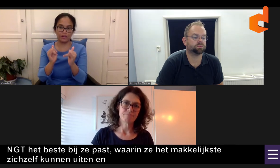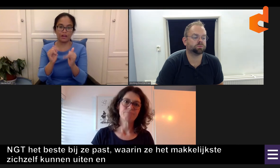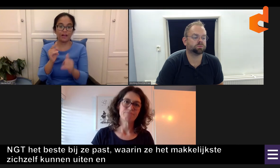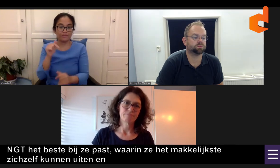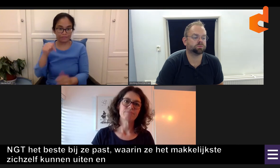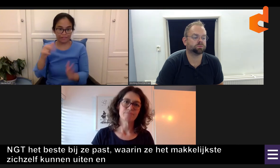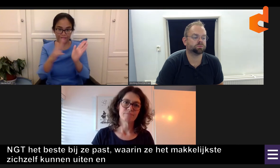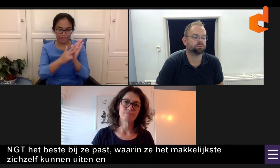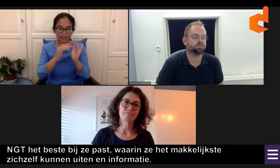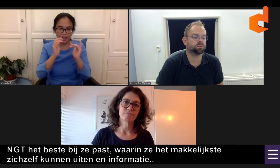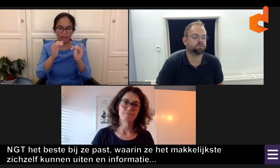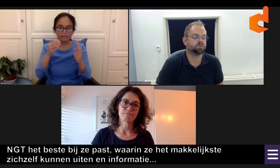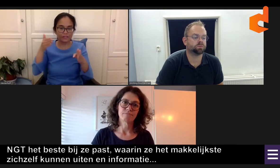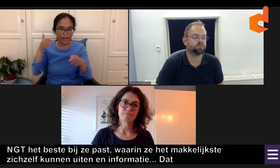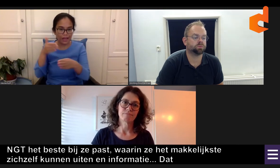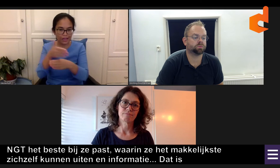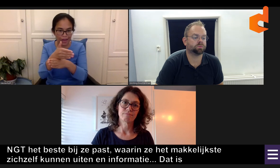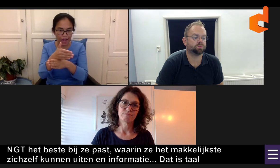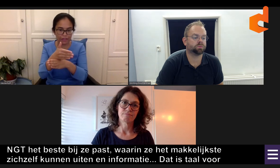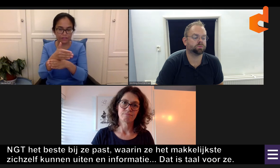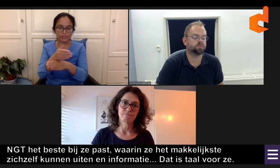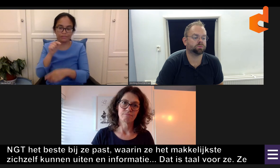Dus dat is taalvoorkeur. Ze hebben deze.